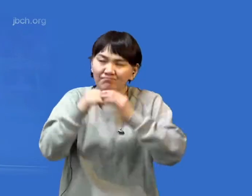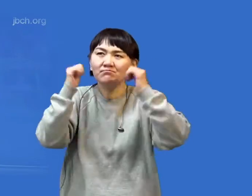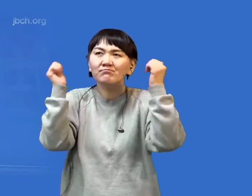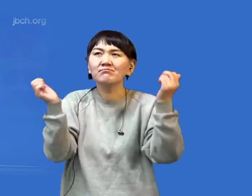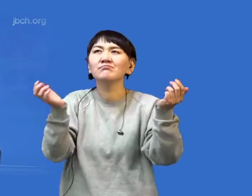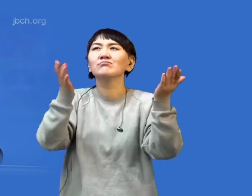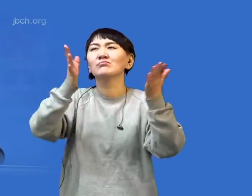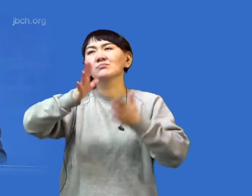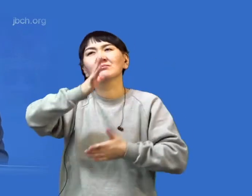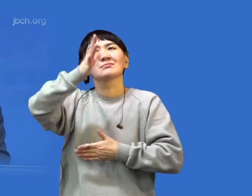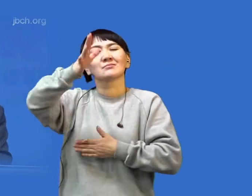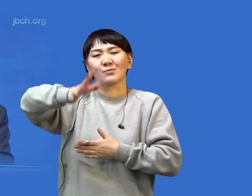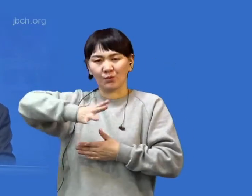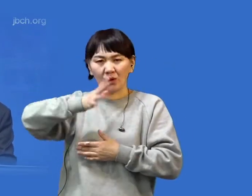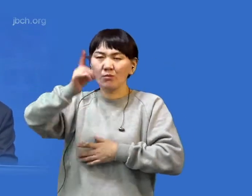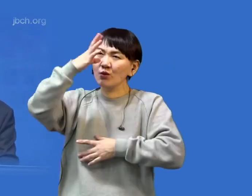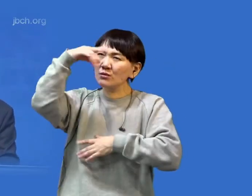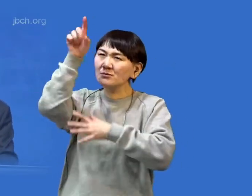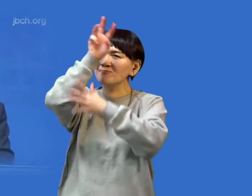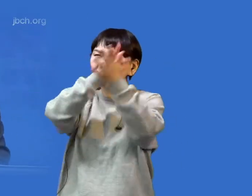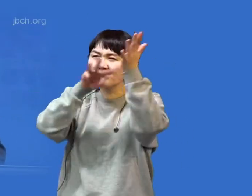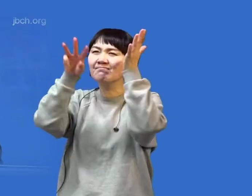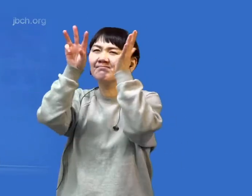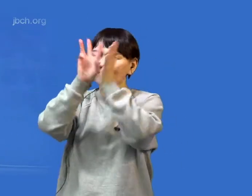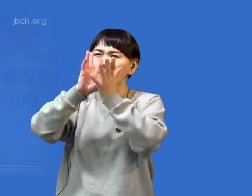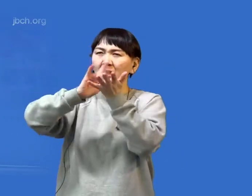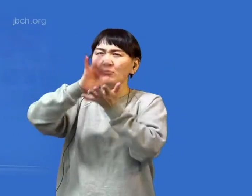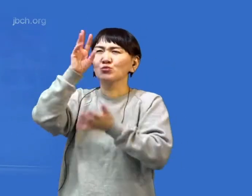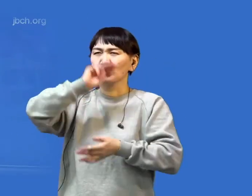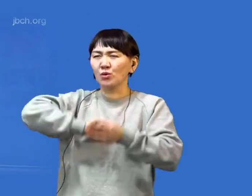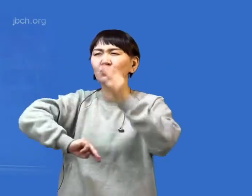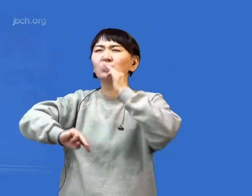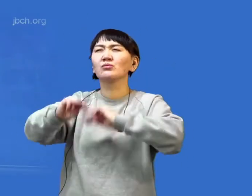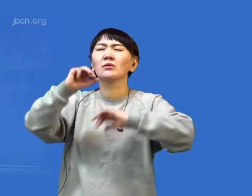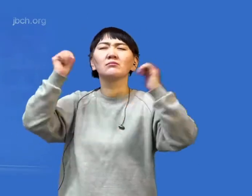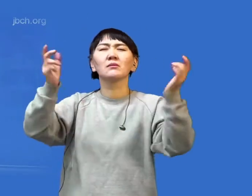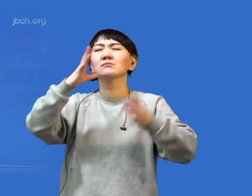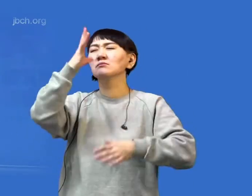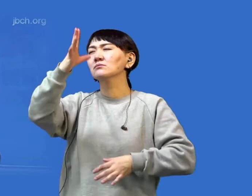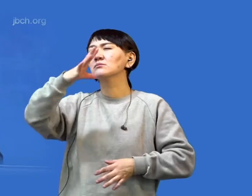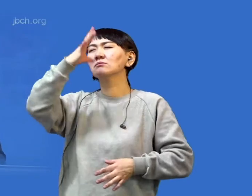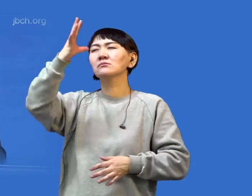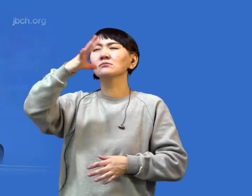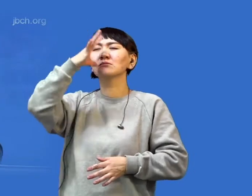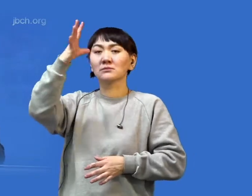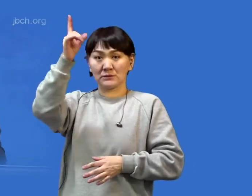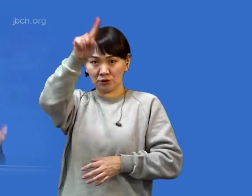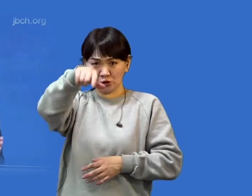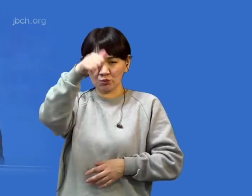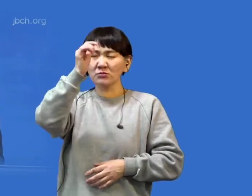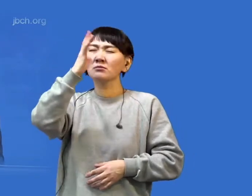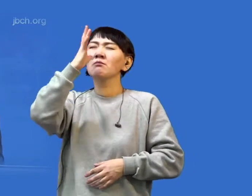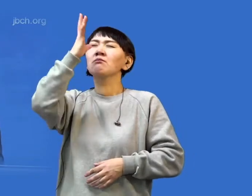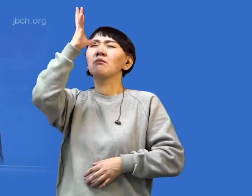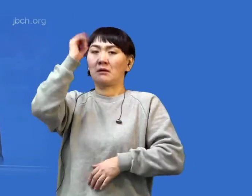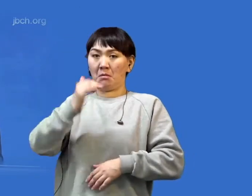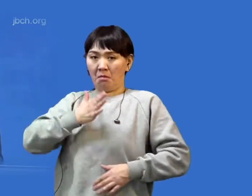дуудуулаадл, Бурхны хүсэл алдрын төлөө зөвхөн амьдрна гэсэн магтан дуудуулаад байгаа хэрнээ яагаад бодитоор тэгж чадахгүй байна